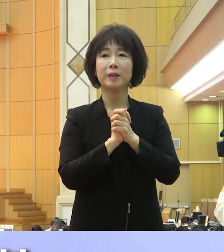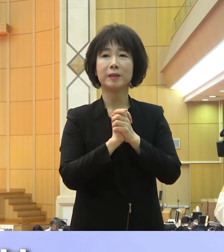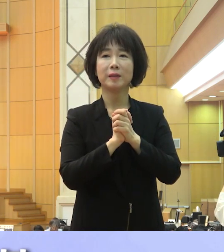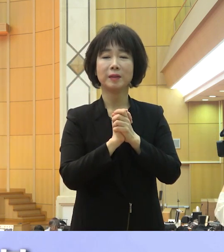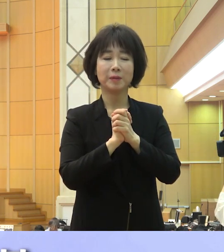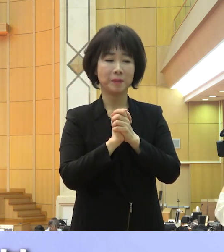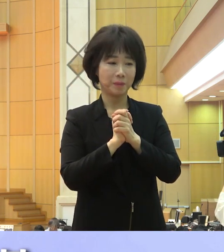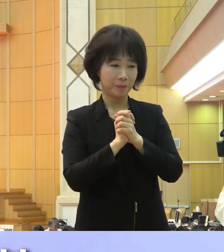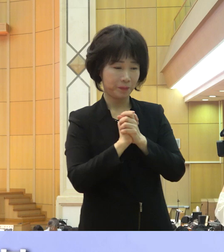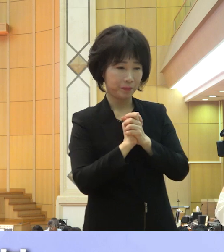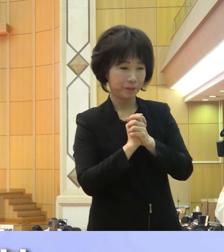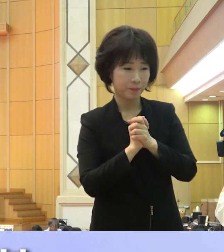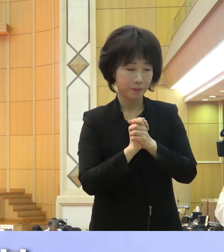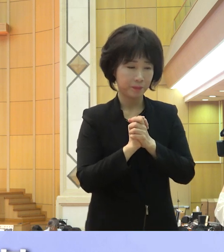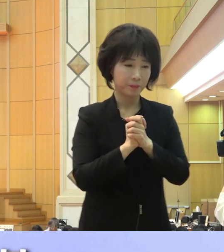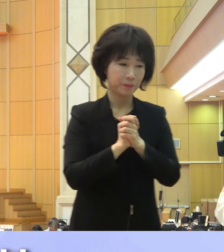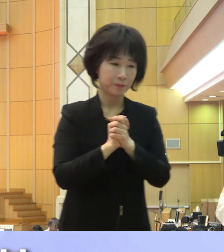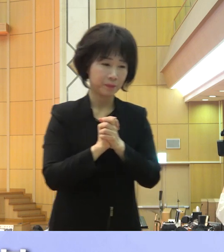아멘.